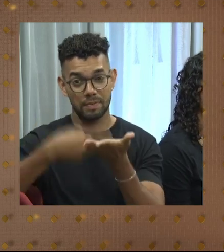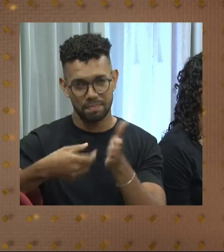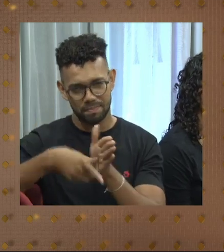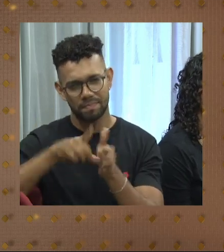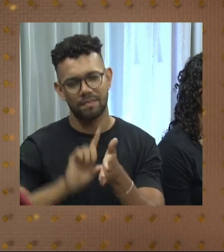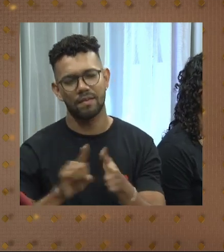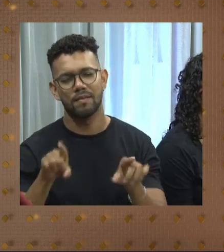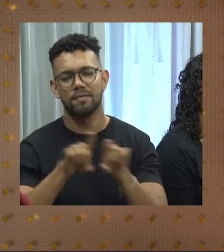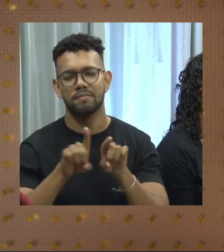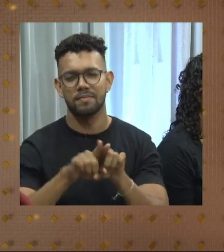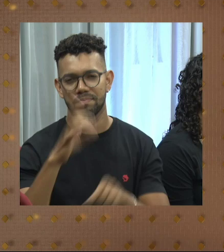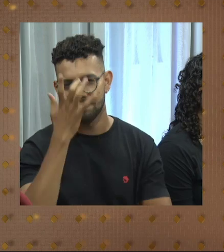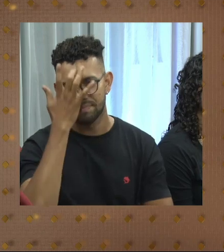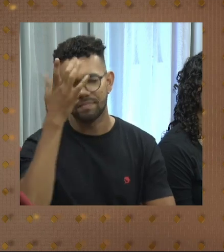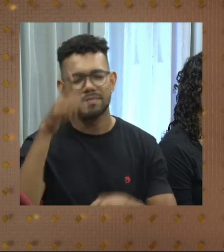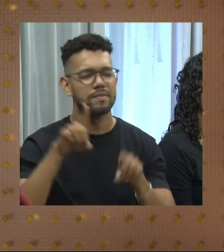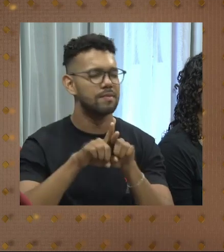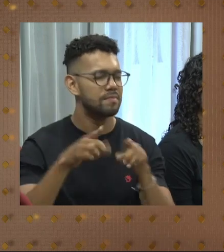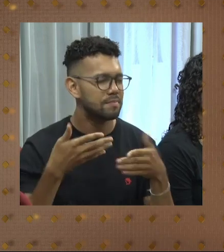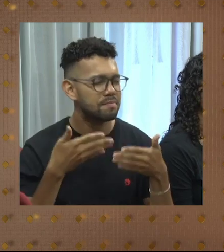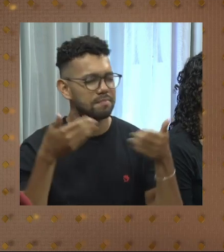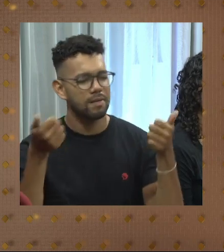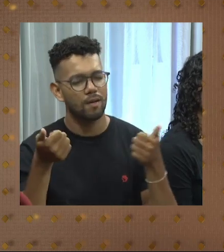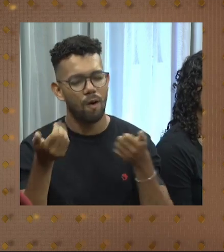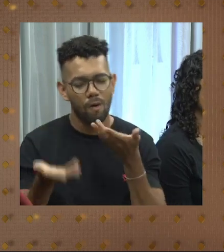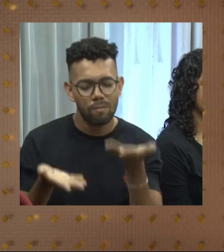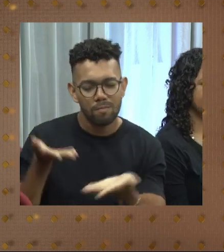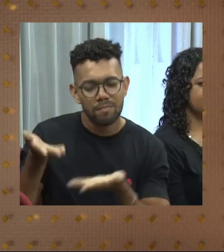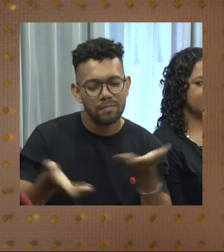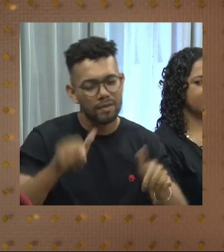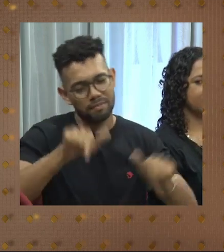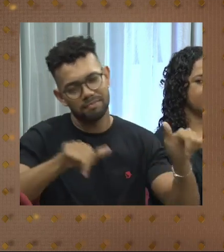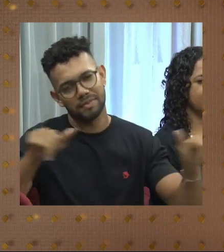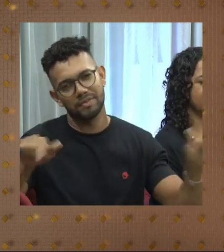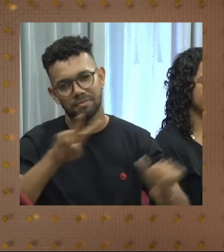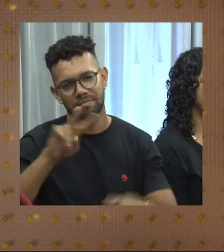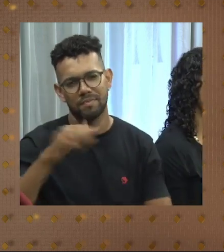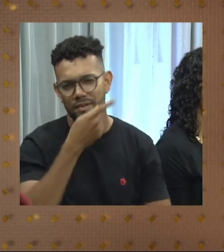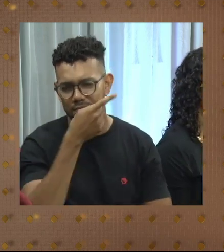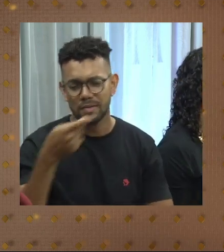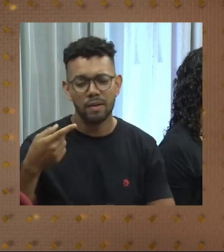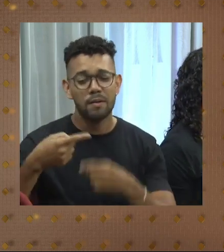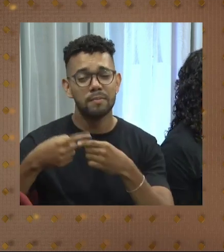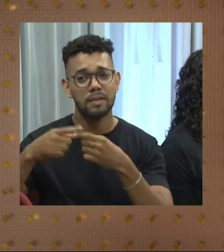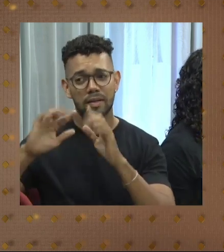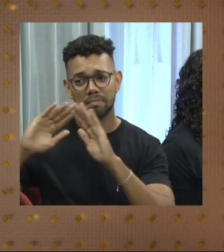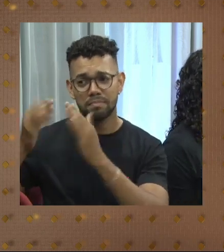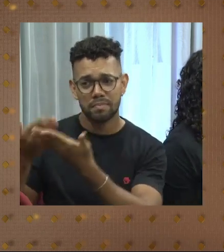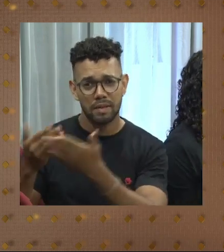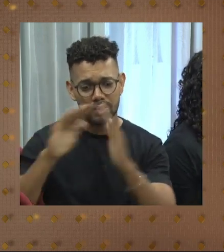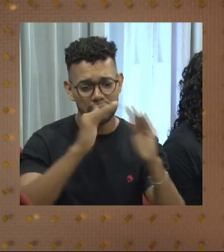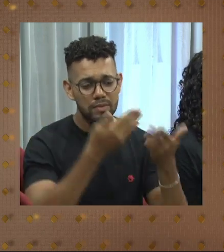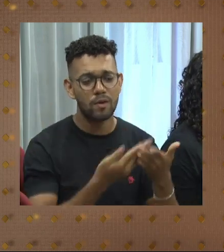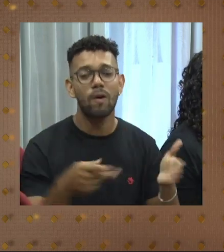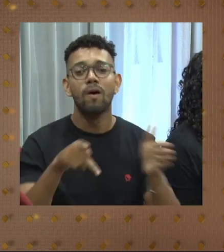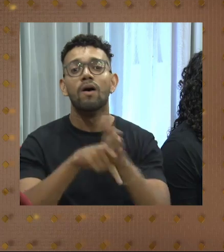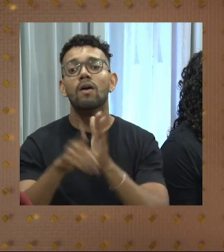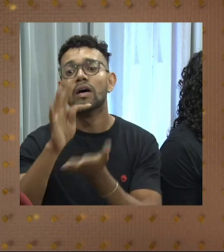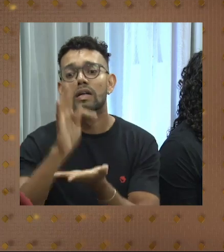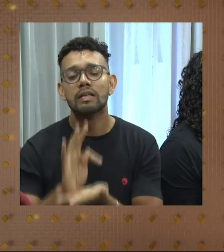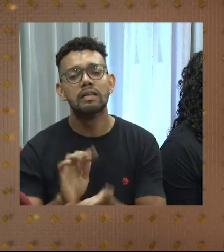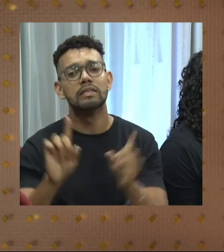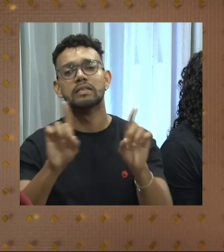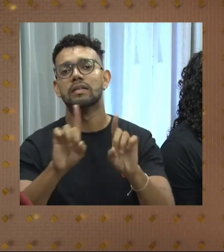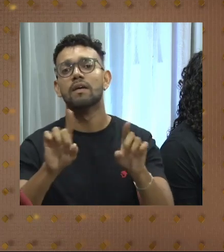antecedência para facilitar e melhor atender esse público visitante, não é? Que vem as escolas não só da nossa cidade, da nossa